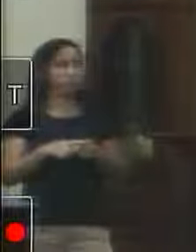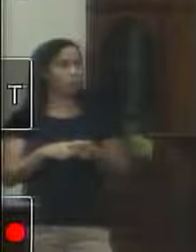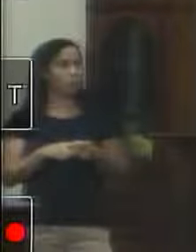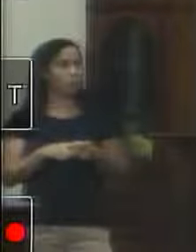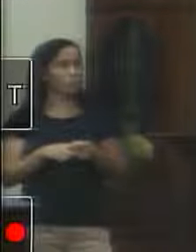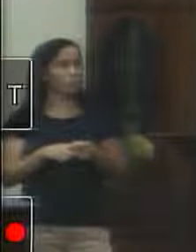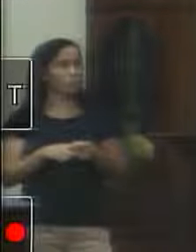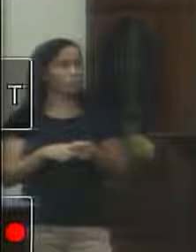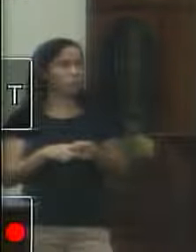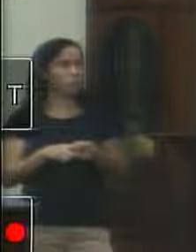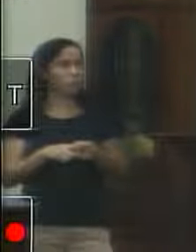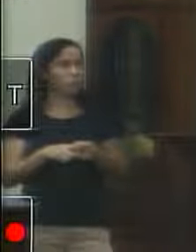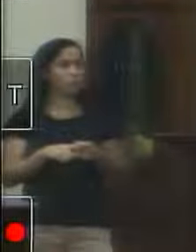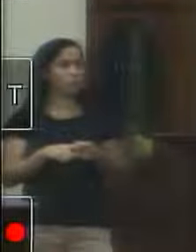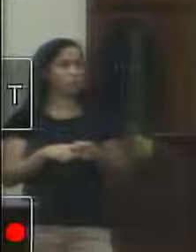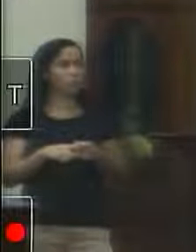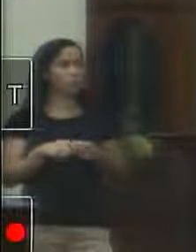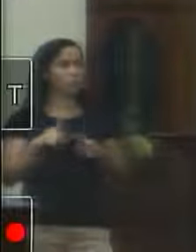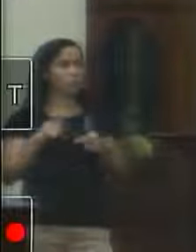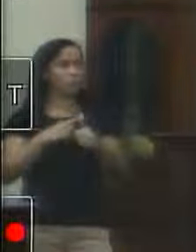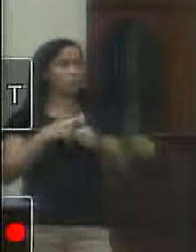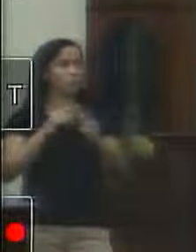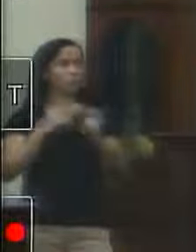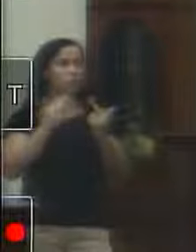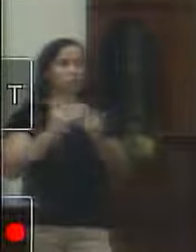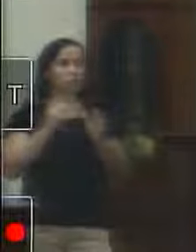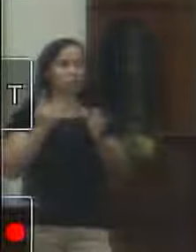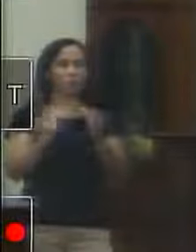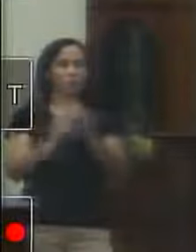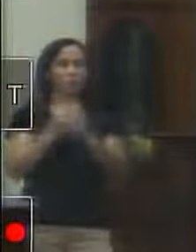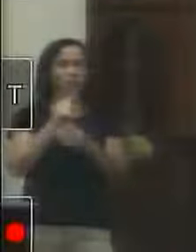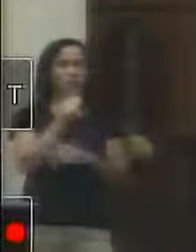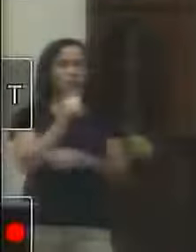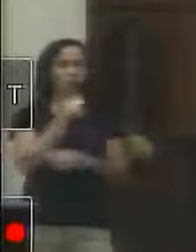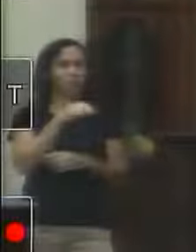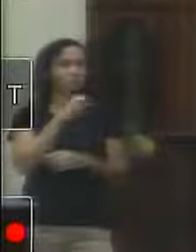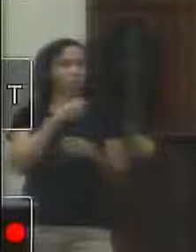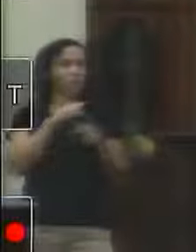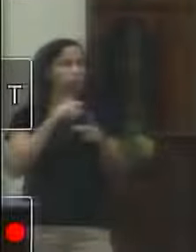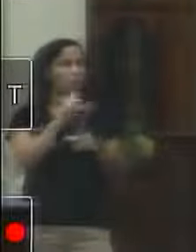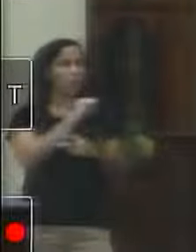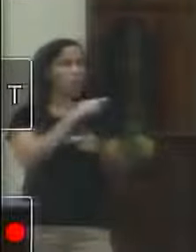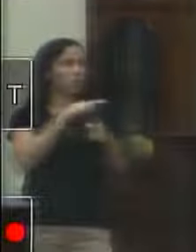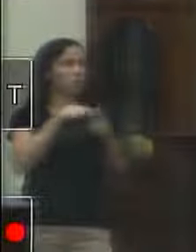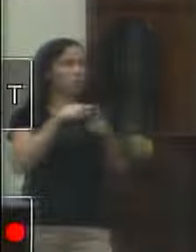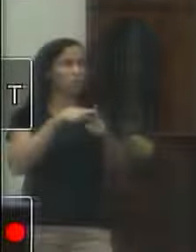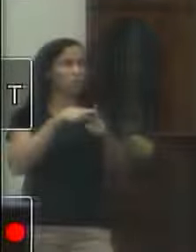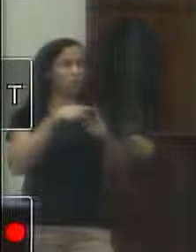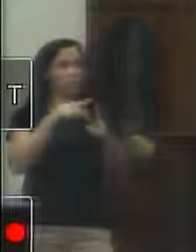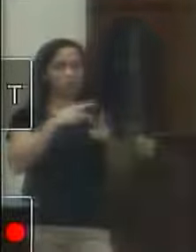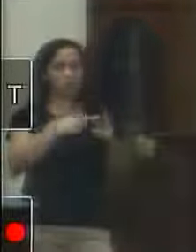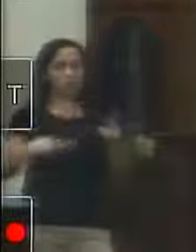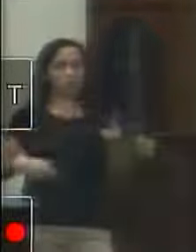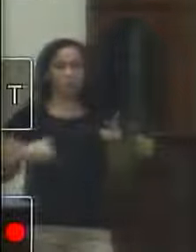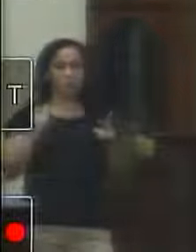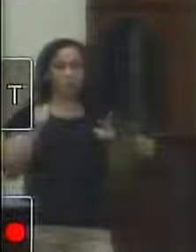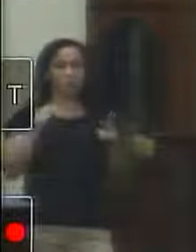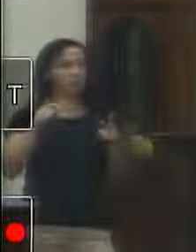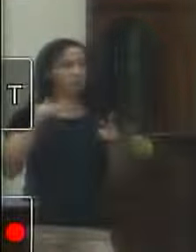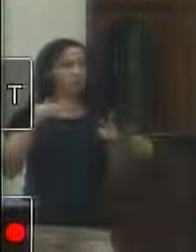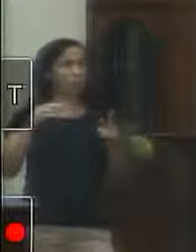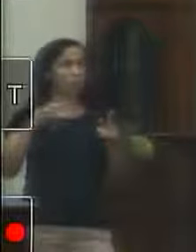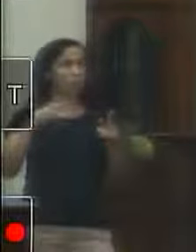Não. Essa primeira reunião que teve foi no gabinete, com o vereador Silvio Graça, o presidente da Critur, o senhor